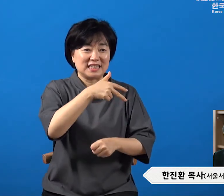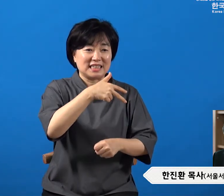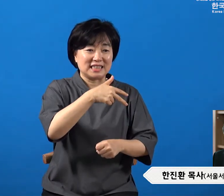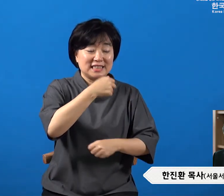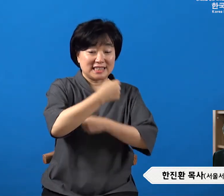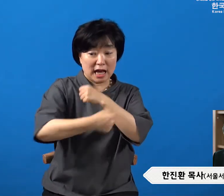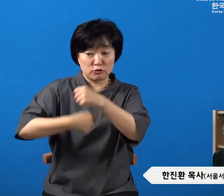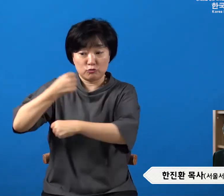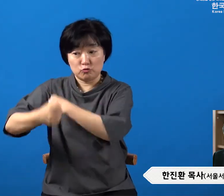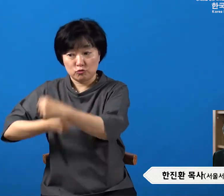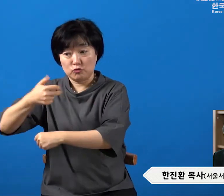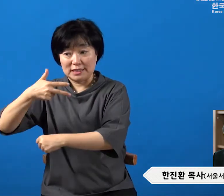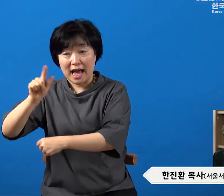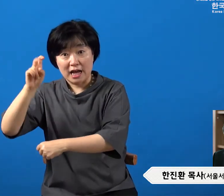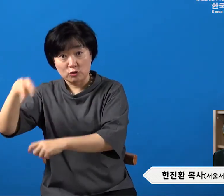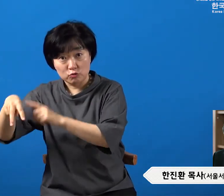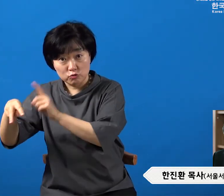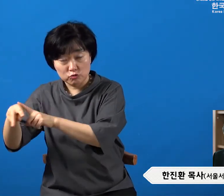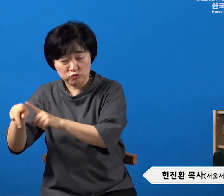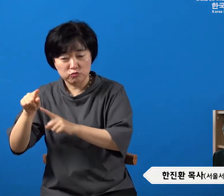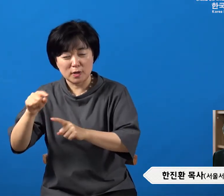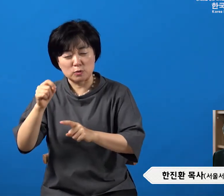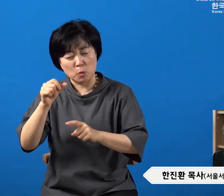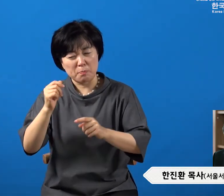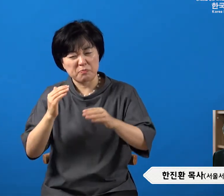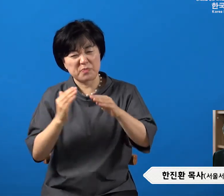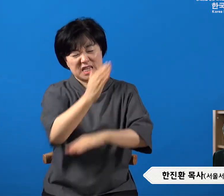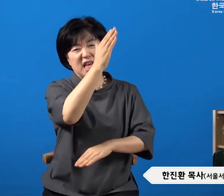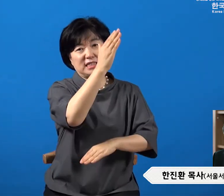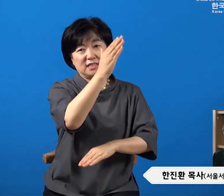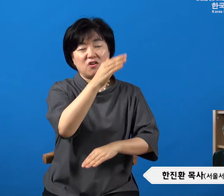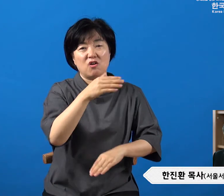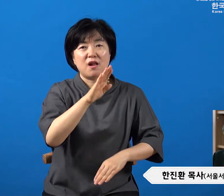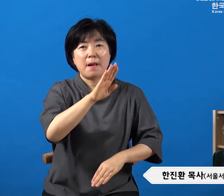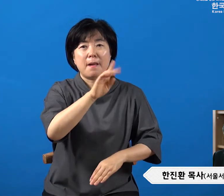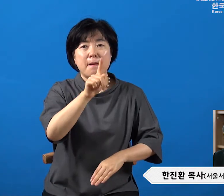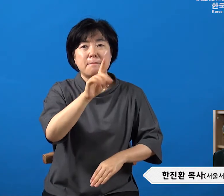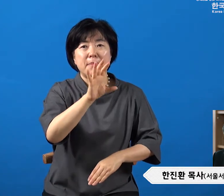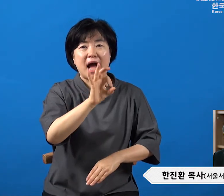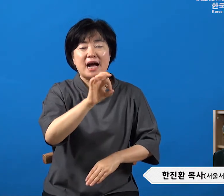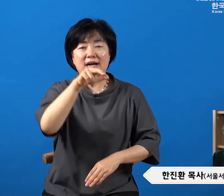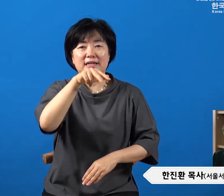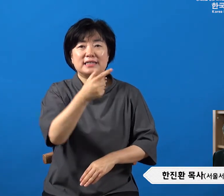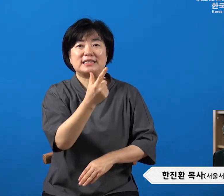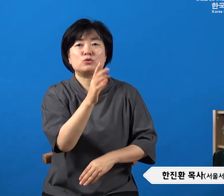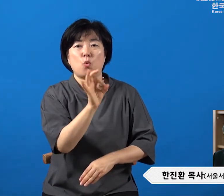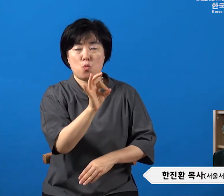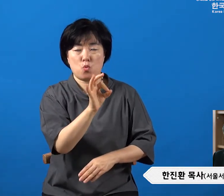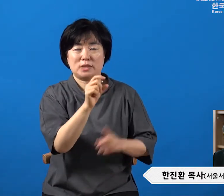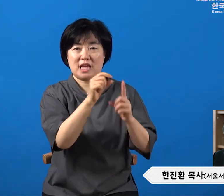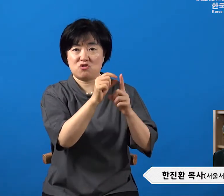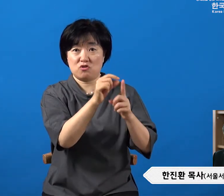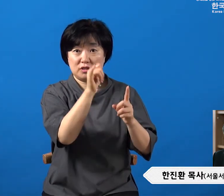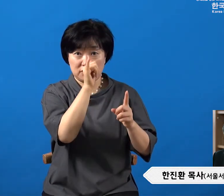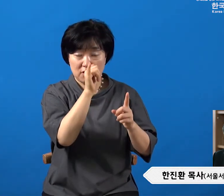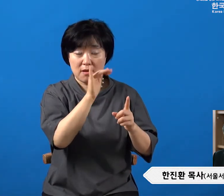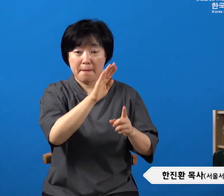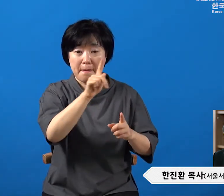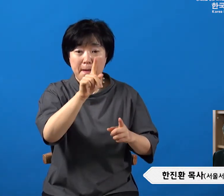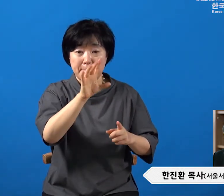말하는 것처럼 오해를 하는 사람들이 있습니다. 그래서 사도 바울이 오늘 이 말씀을 통해서 그것이